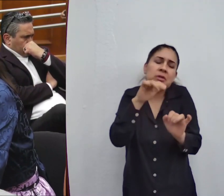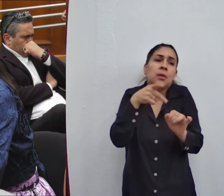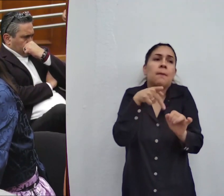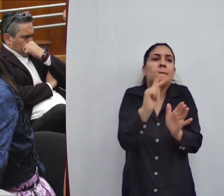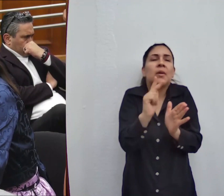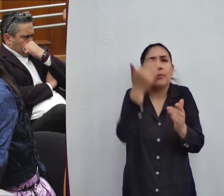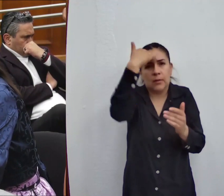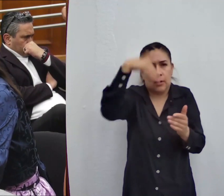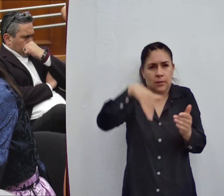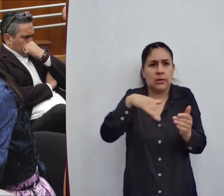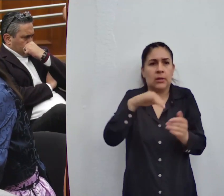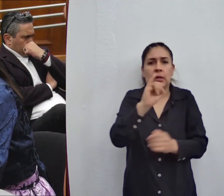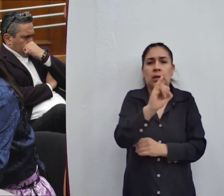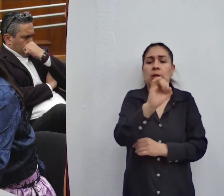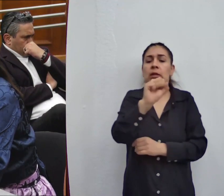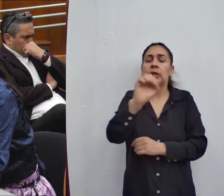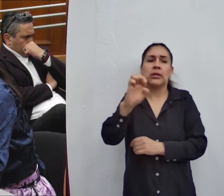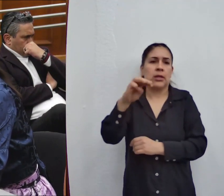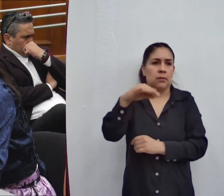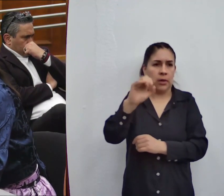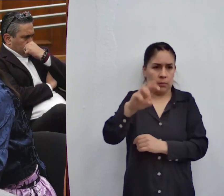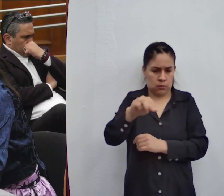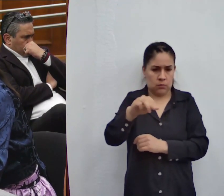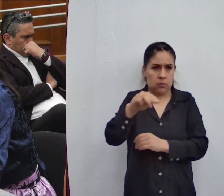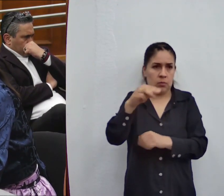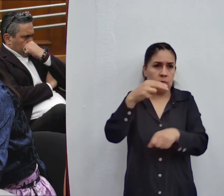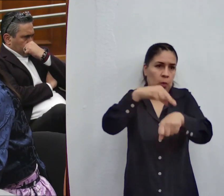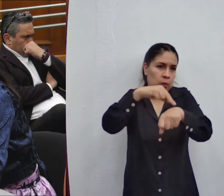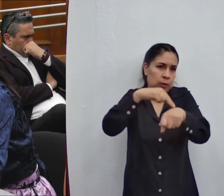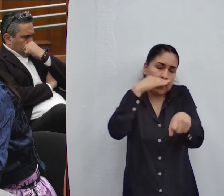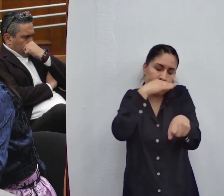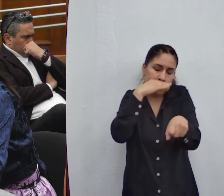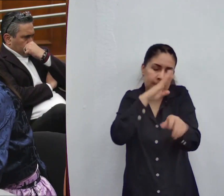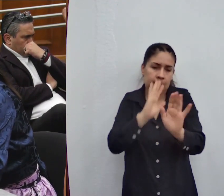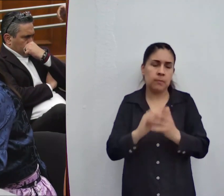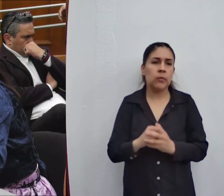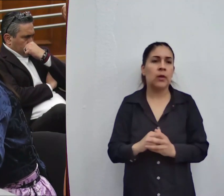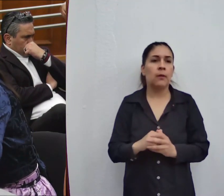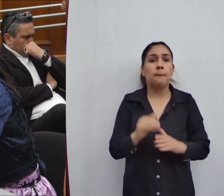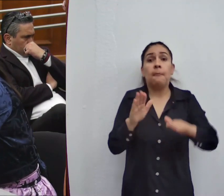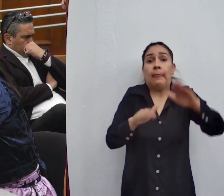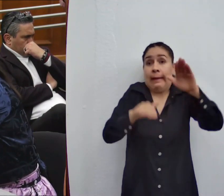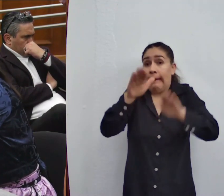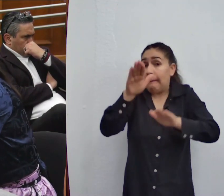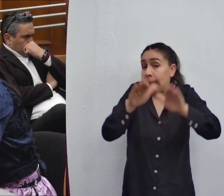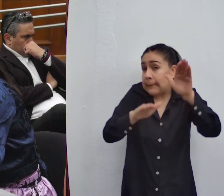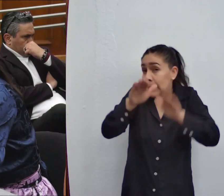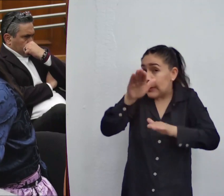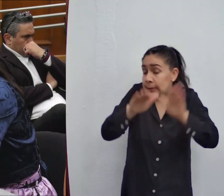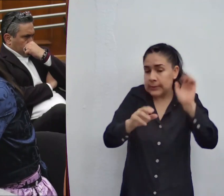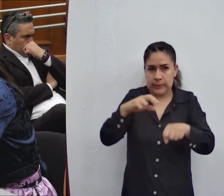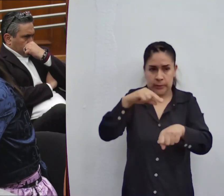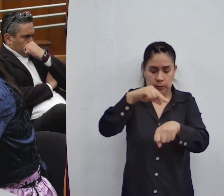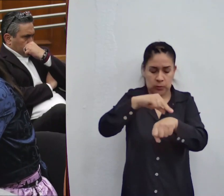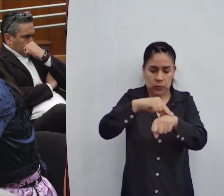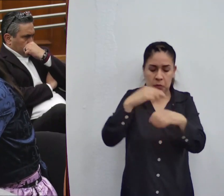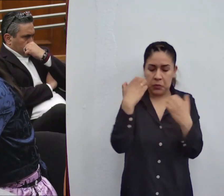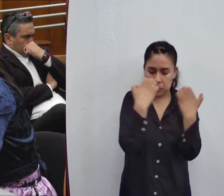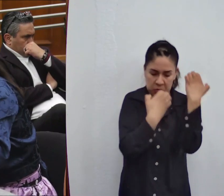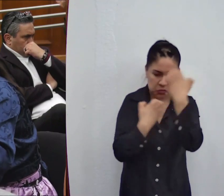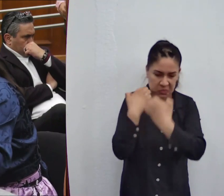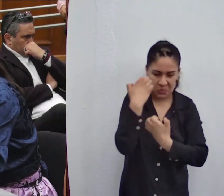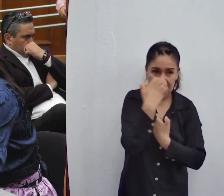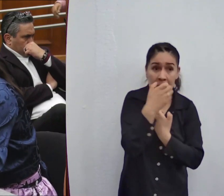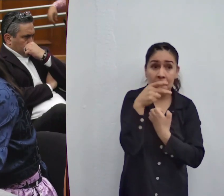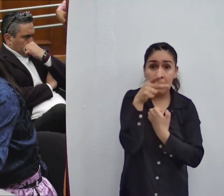ICEMIM. Cuando ahí no te diagnostican de manera correcta ni le dan a lo que realmente tienes, si es una discapacidad